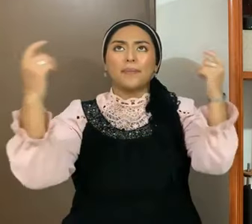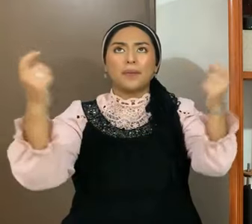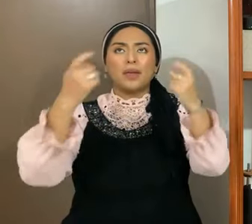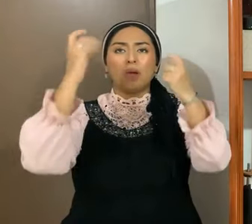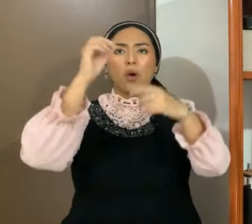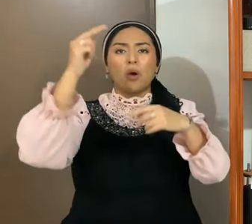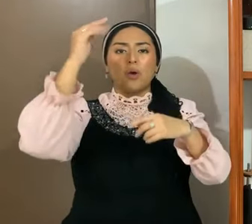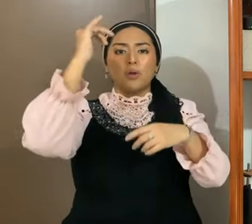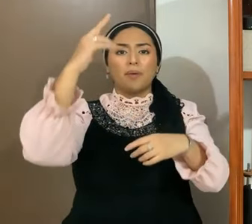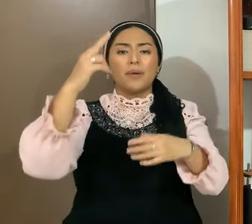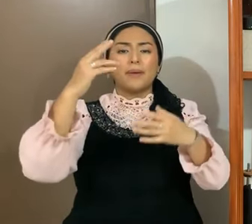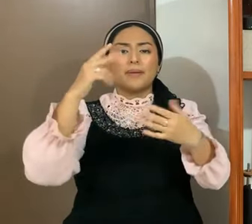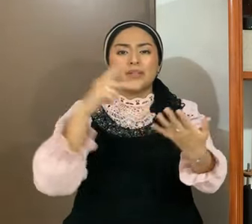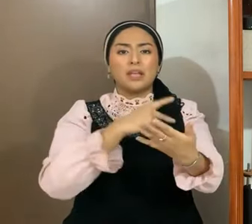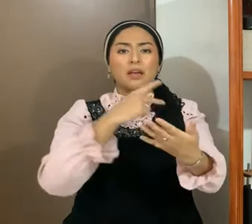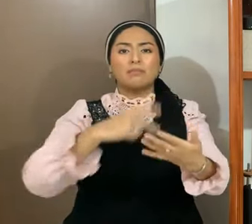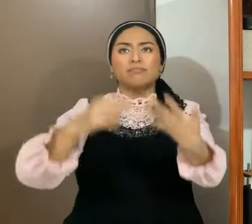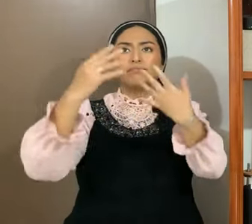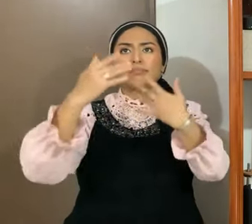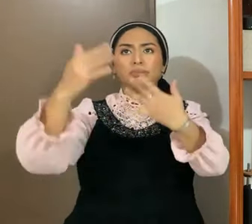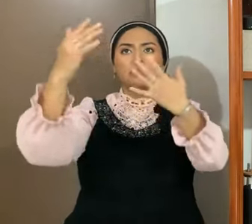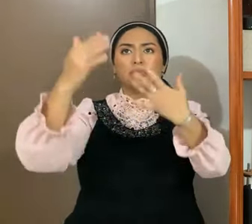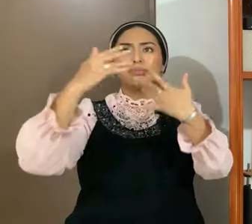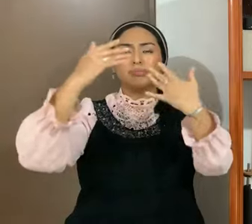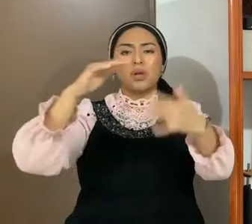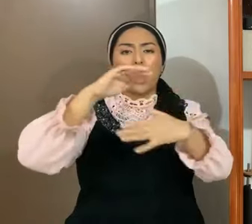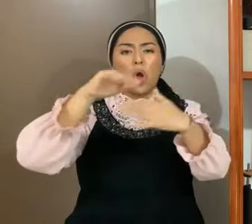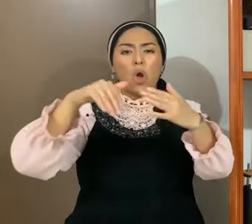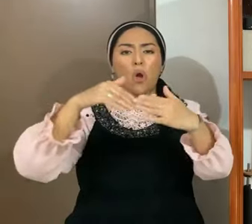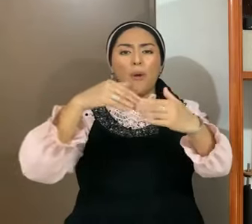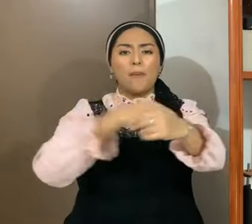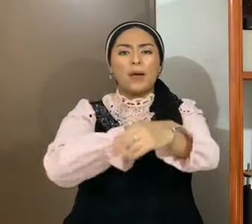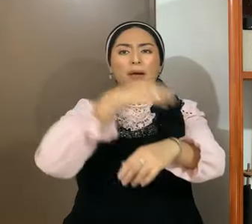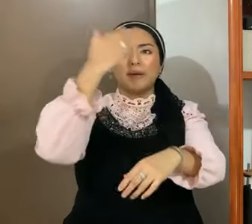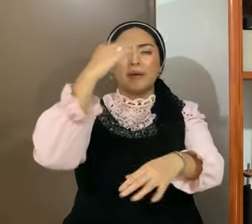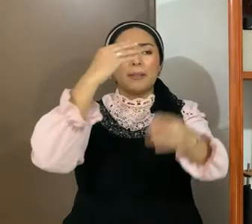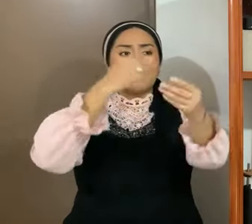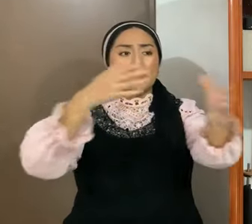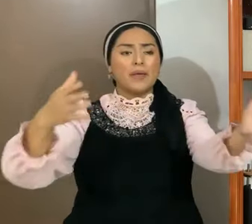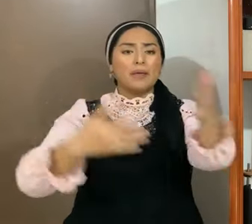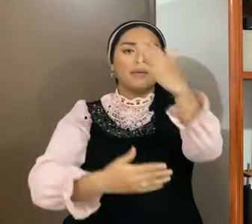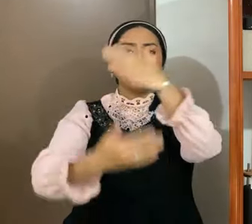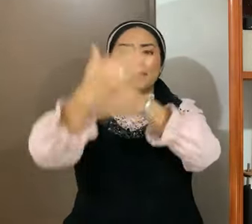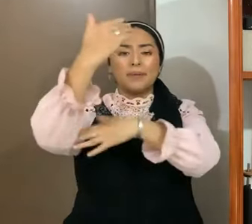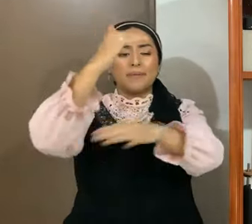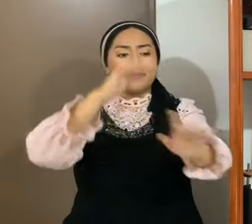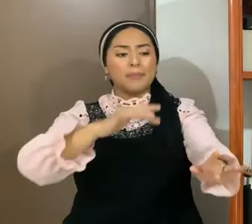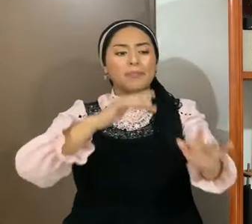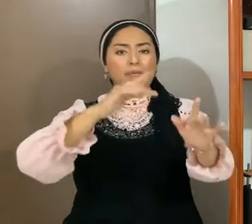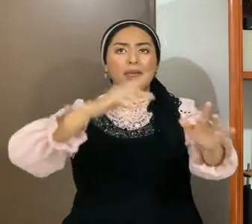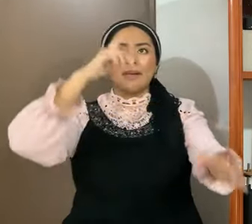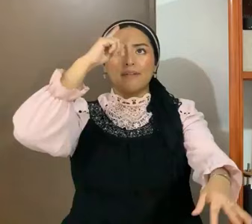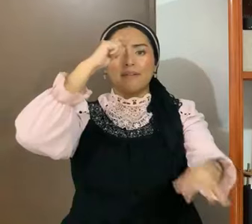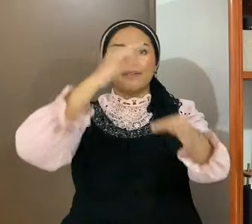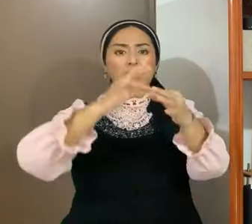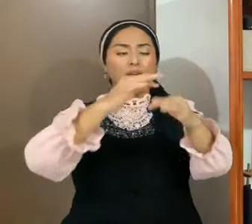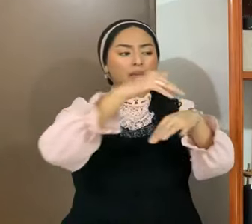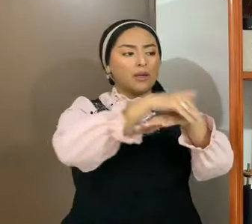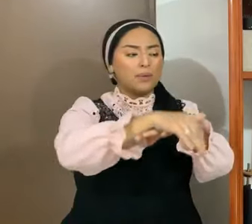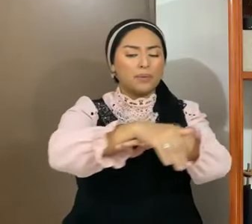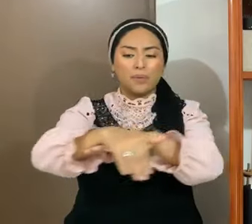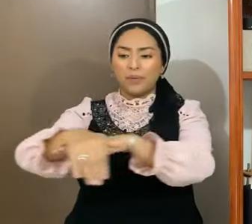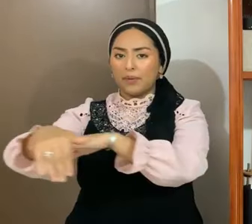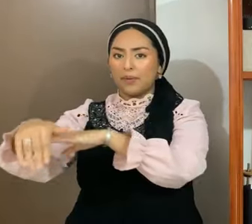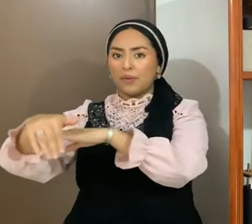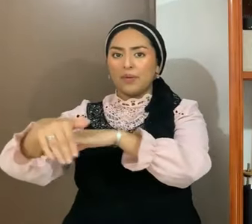oh Yahweh, y cantar salmos a tu nombre, oh Todopoderoso. Anunciar por la mañana tu compasión y tu fidelidad cada